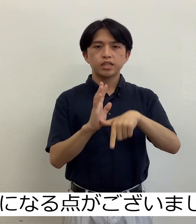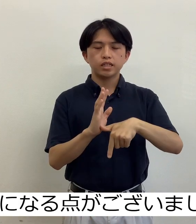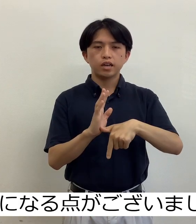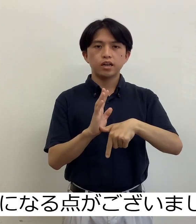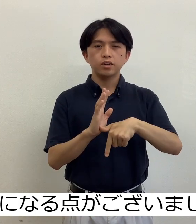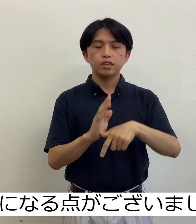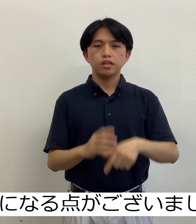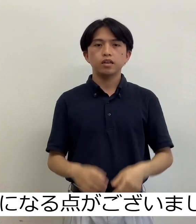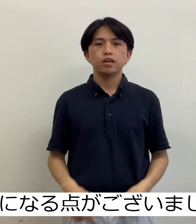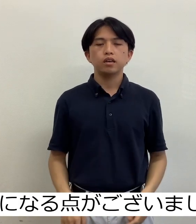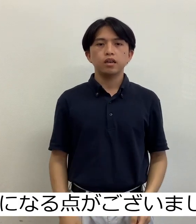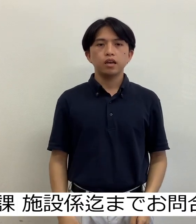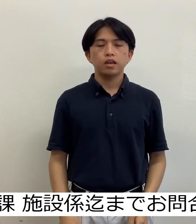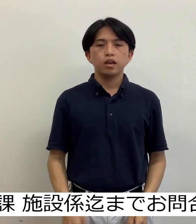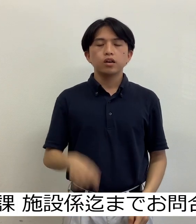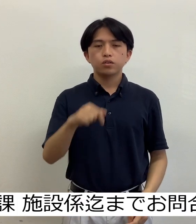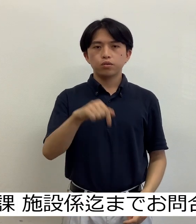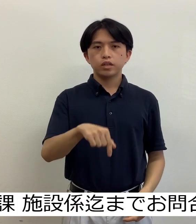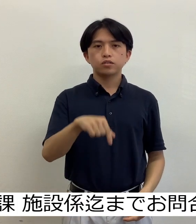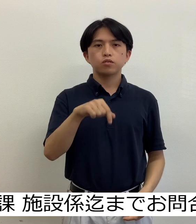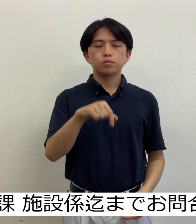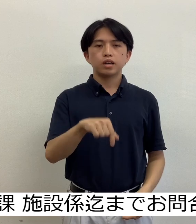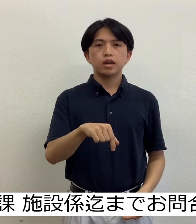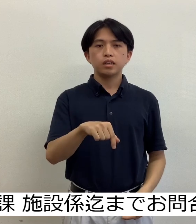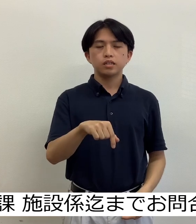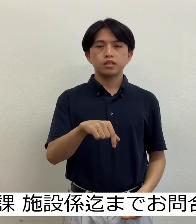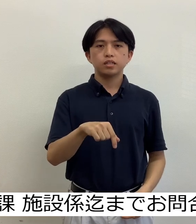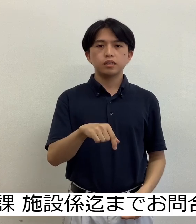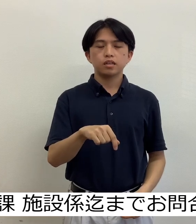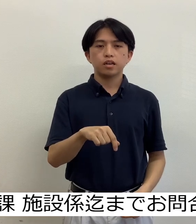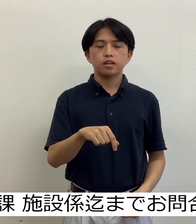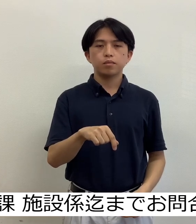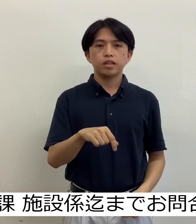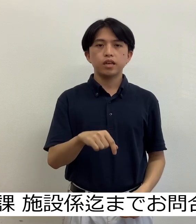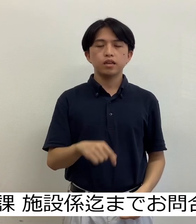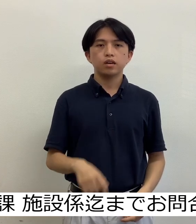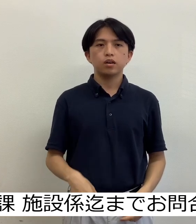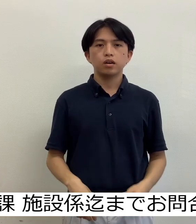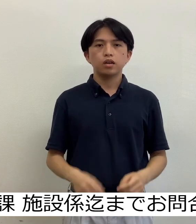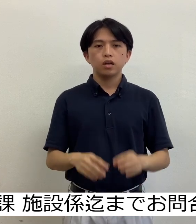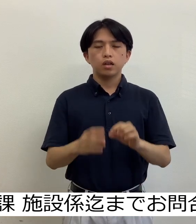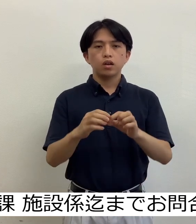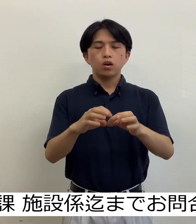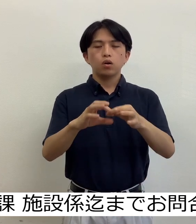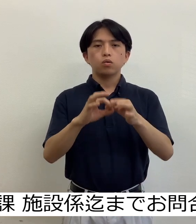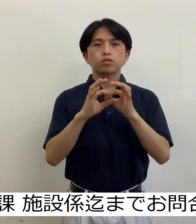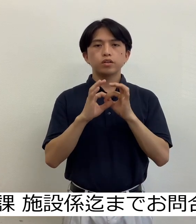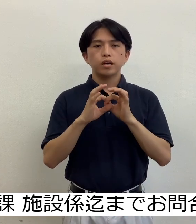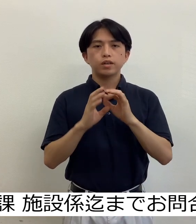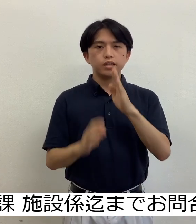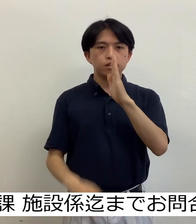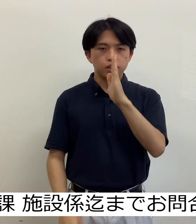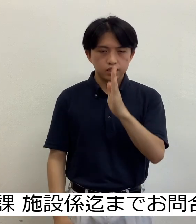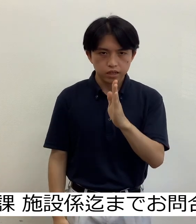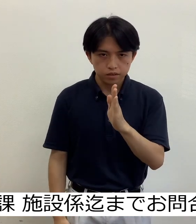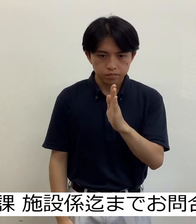たら、教育総務課施設係までお問い合わせください。